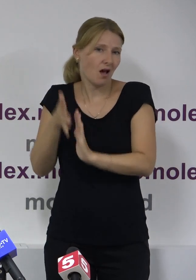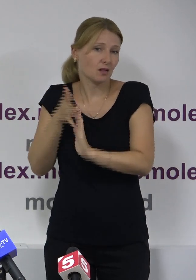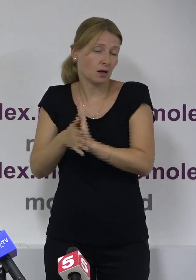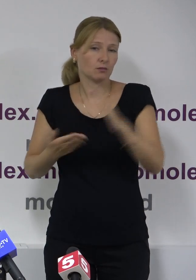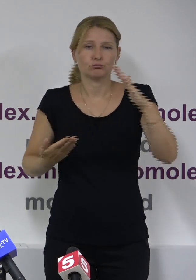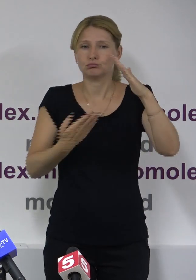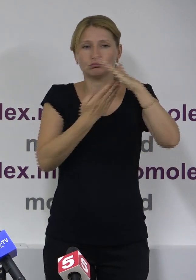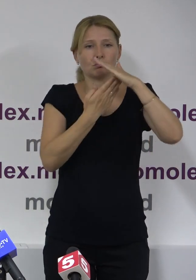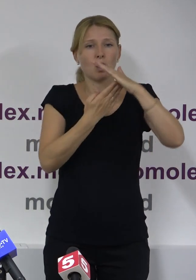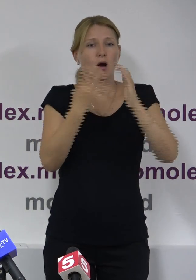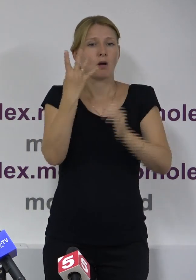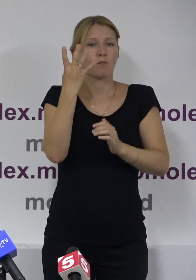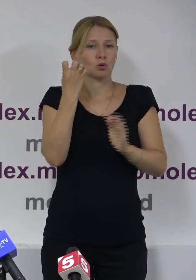la